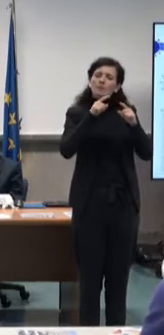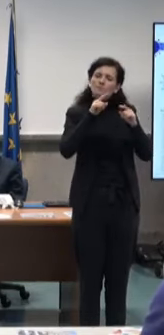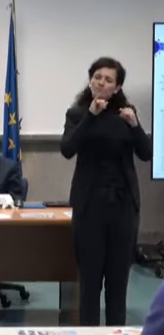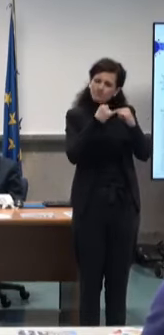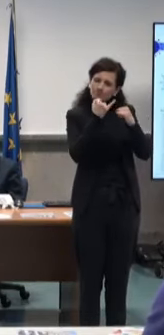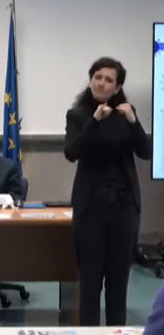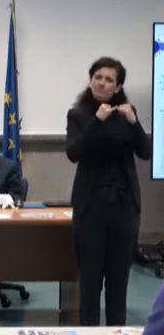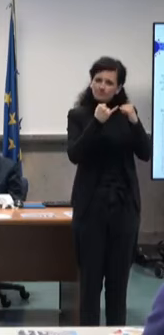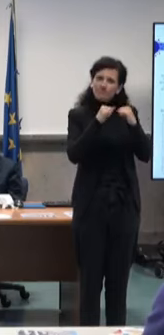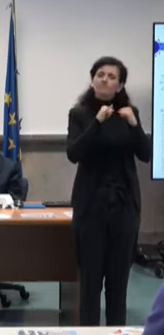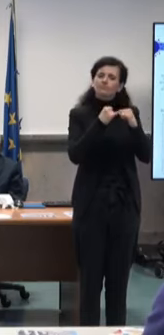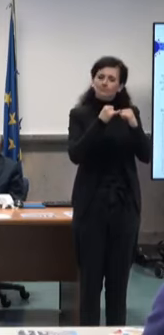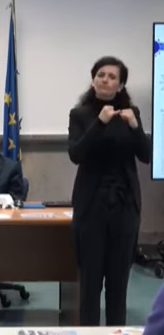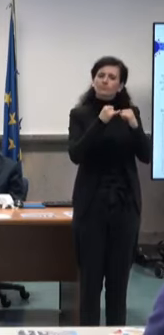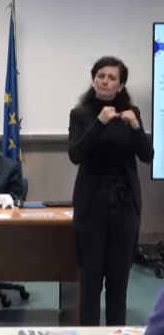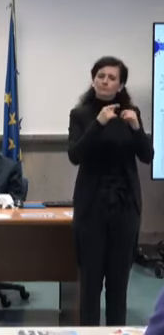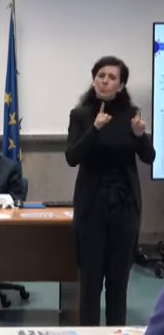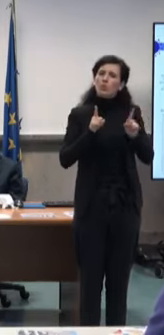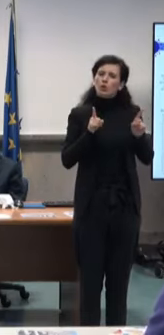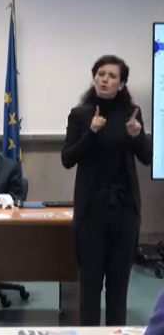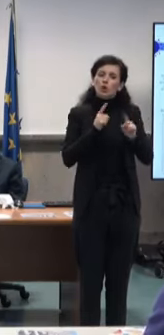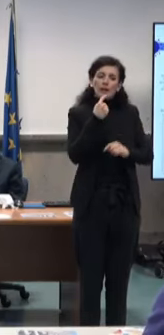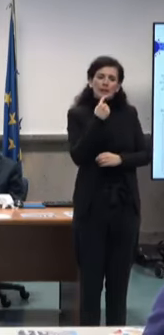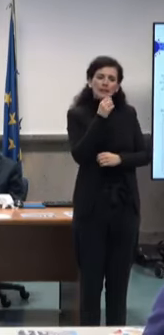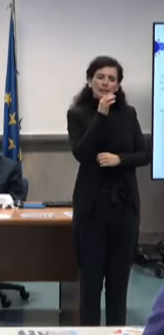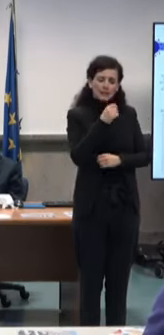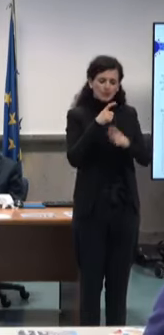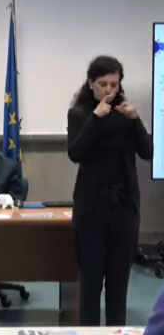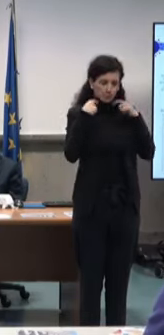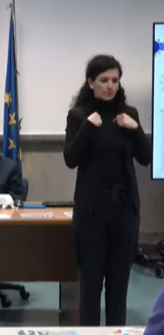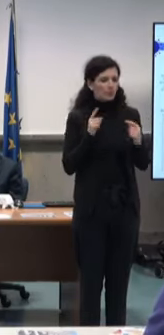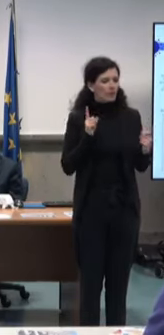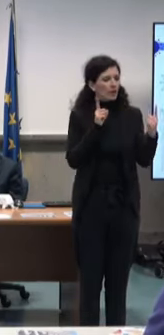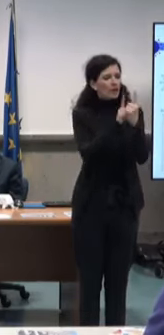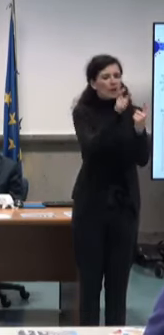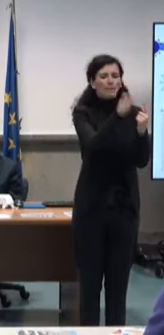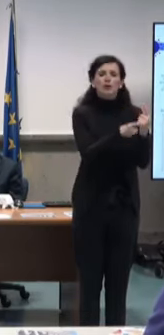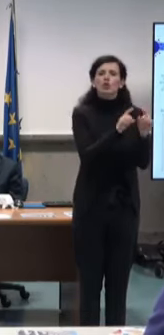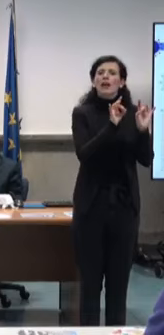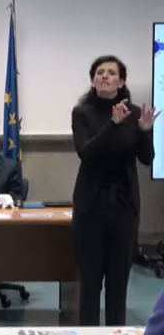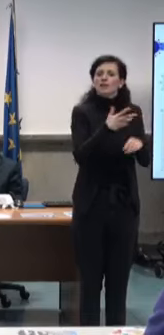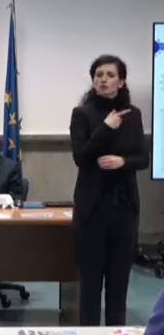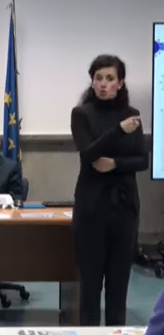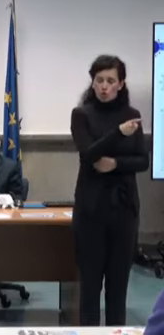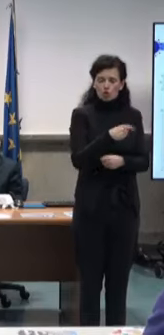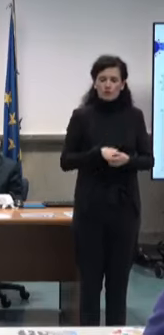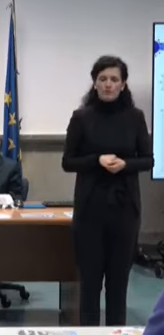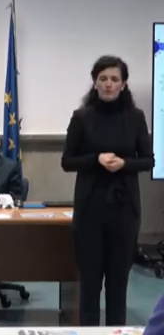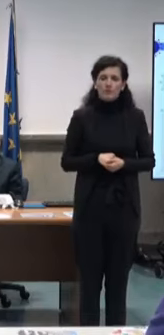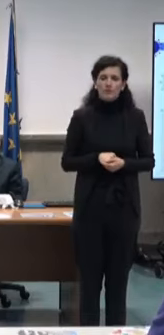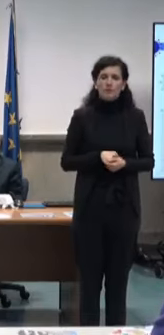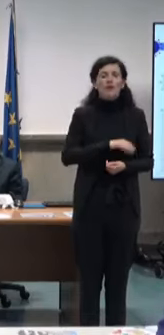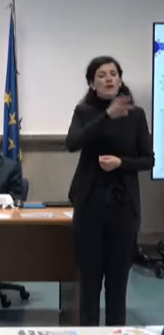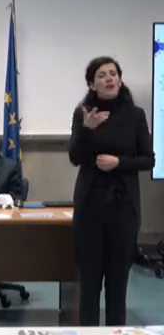di chi viene esposto a determinati tipi di infezione voci sulle mascherine chirurgiche le